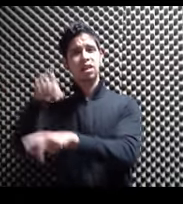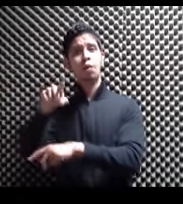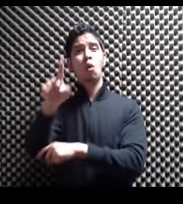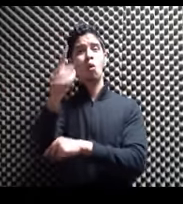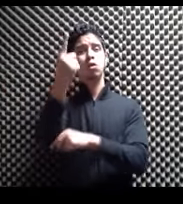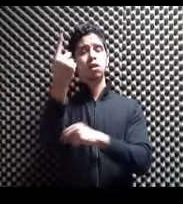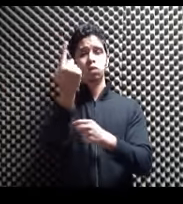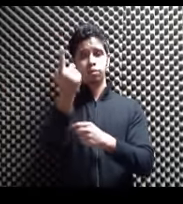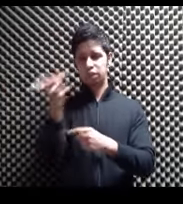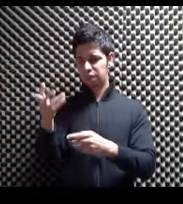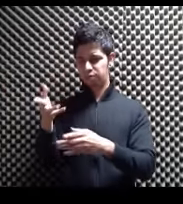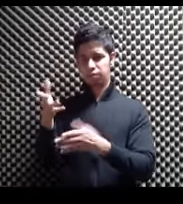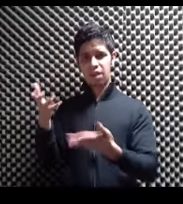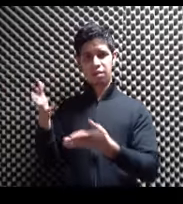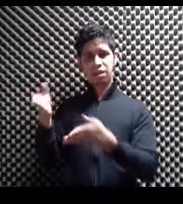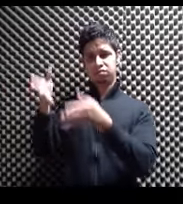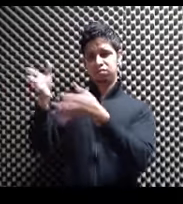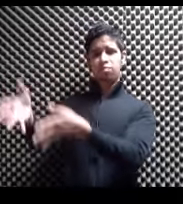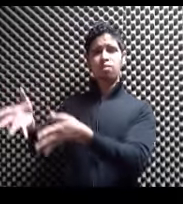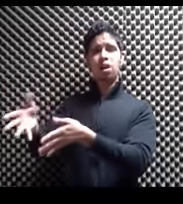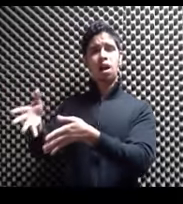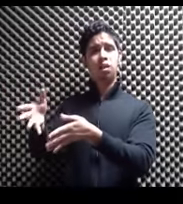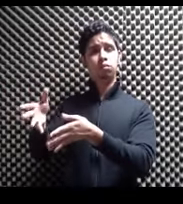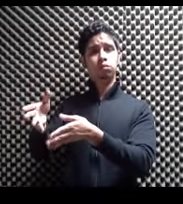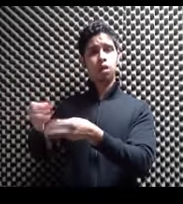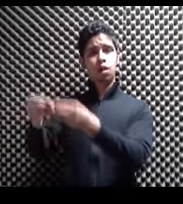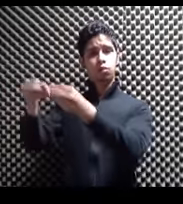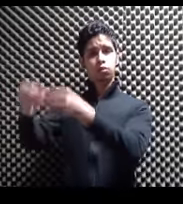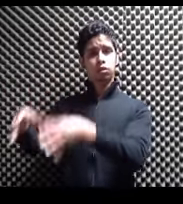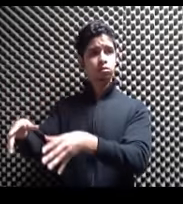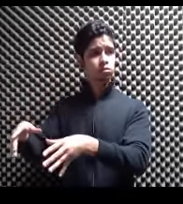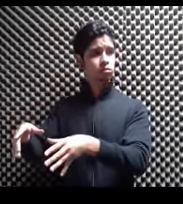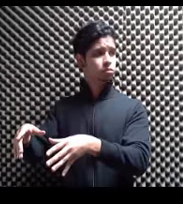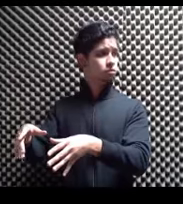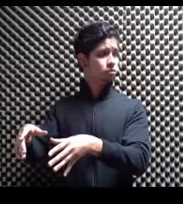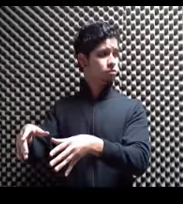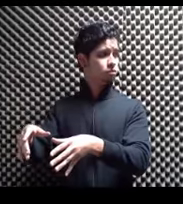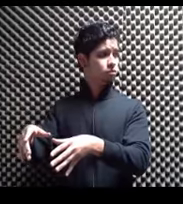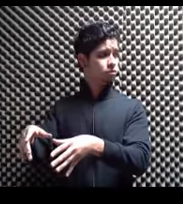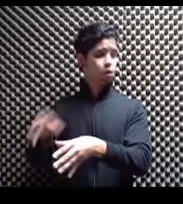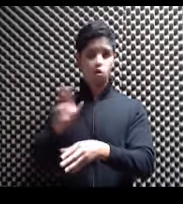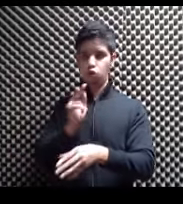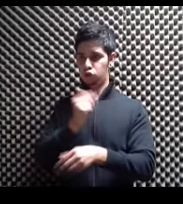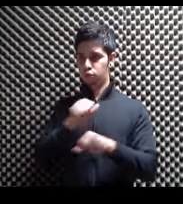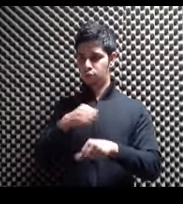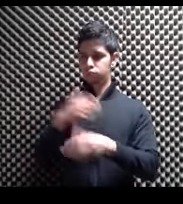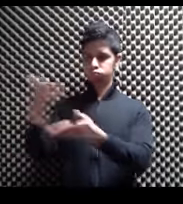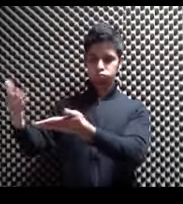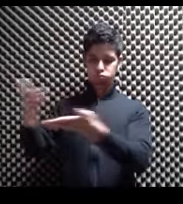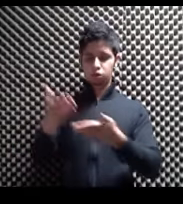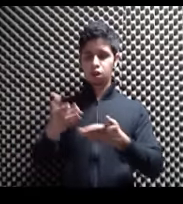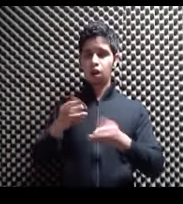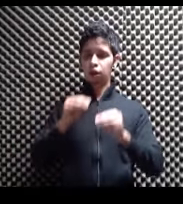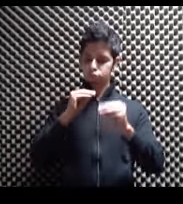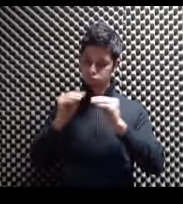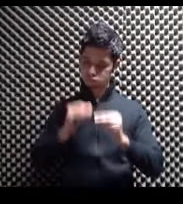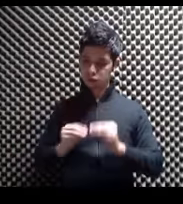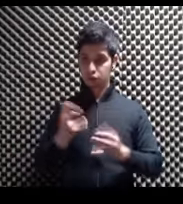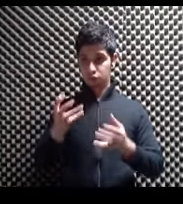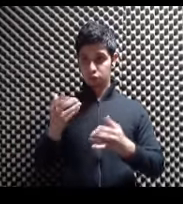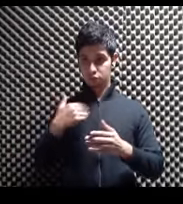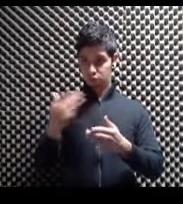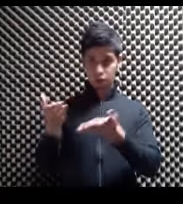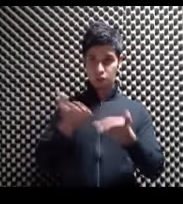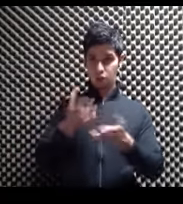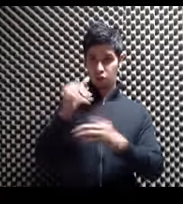tienen... ¿Cómo repararla? Nosotros podemos repararlo. Si nos quedan los 10, pues felizmente. Mejor todavía, claro.